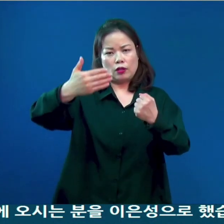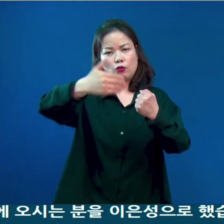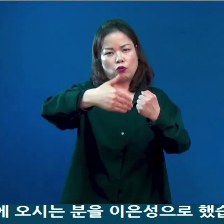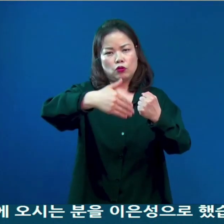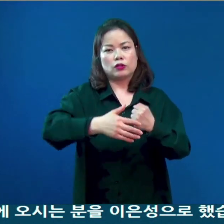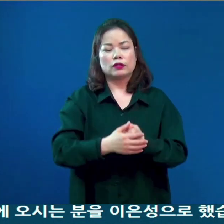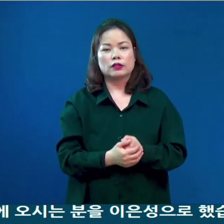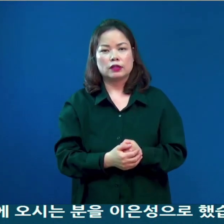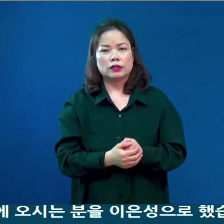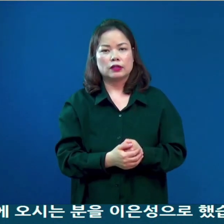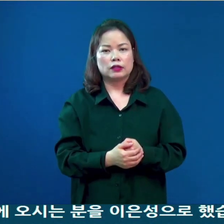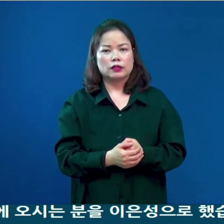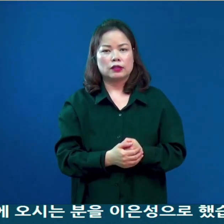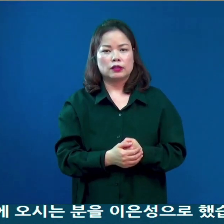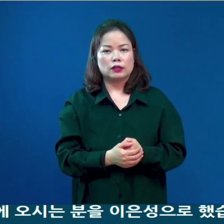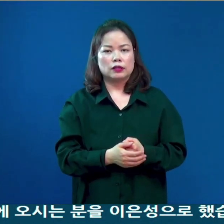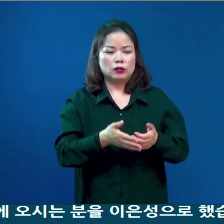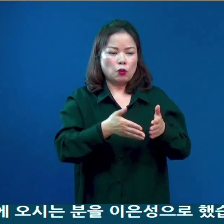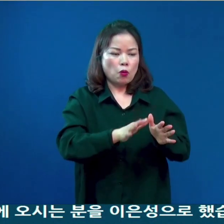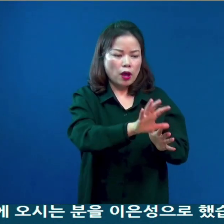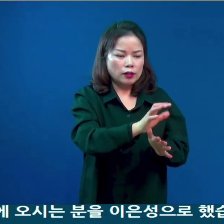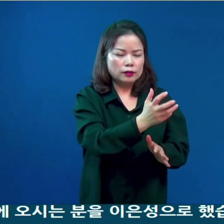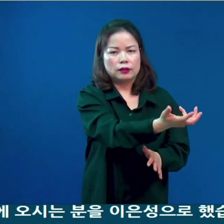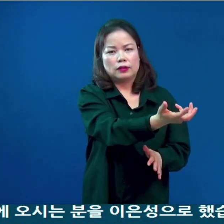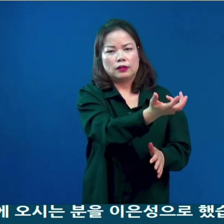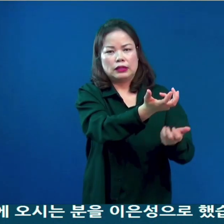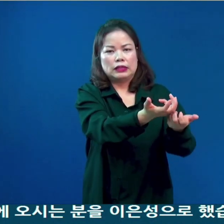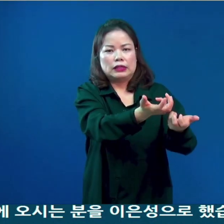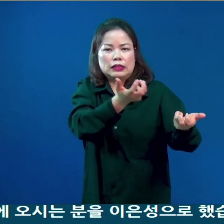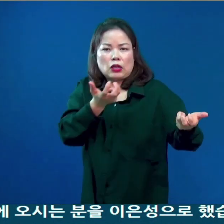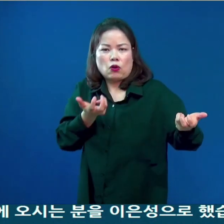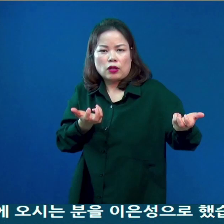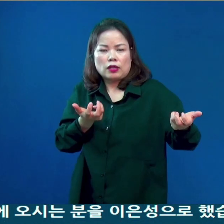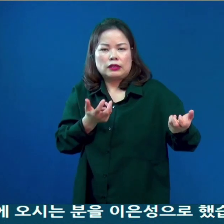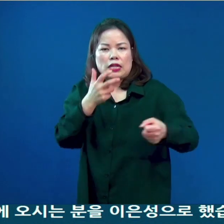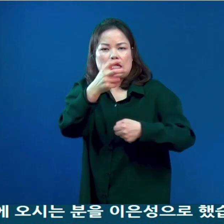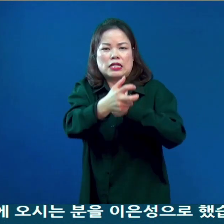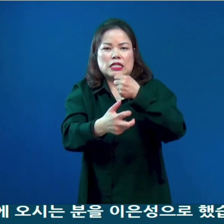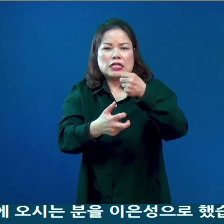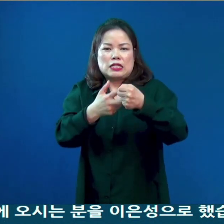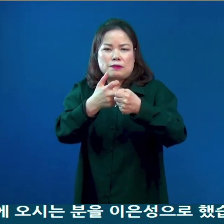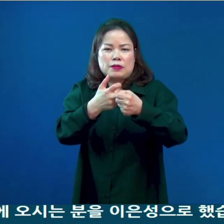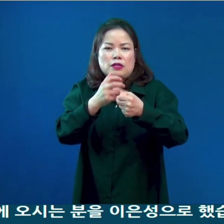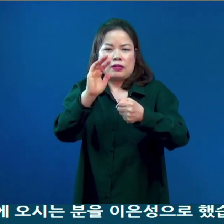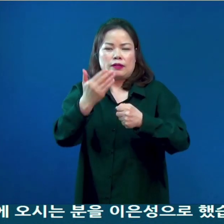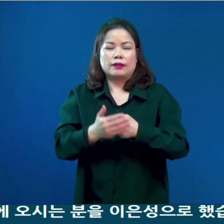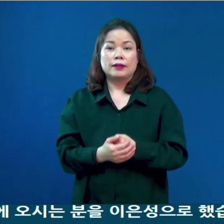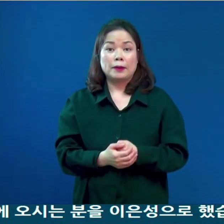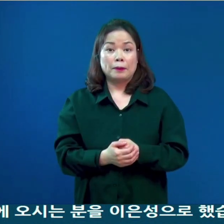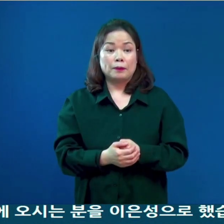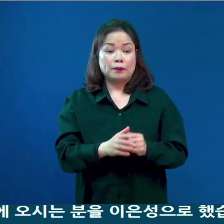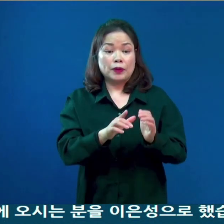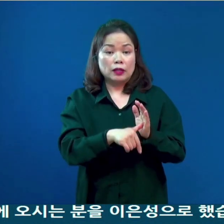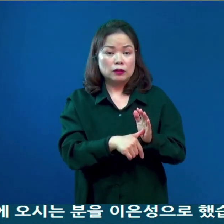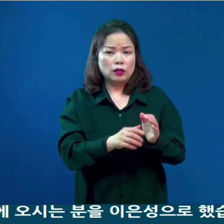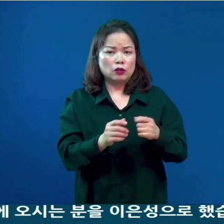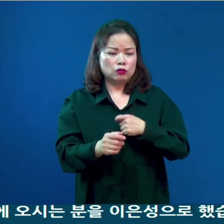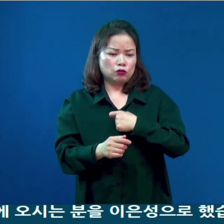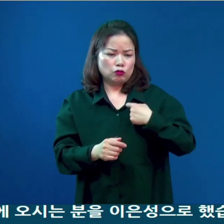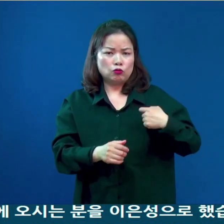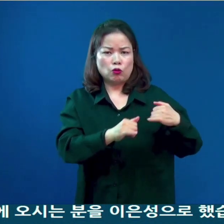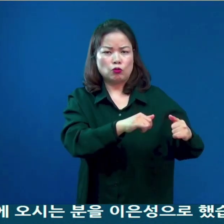정든 고향을 잠시 떠나온 지 벌써 70년이 되었습니다. 당시 저는